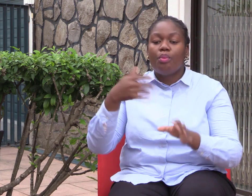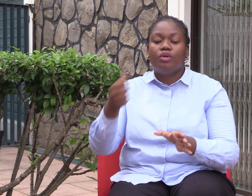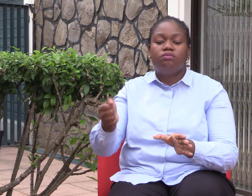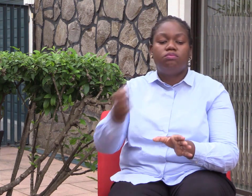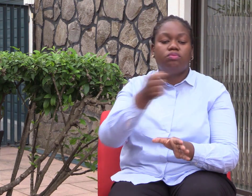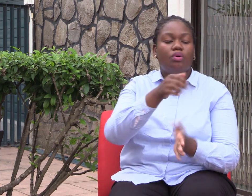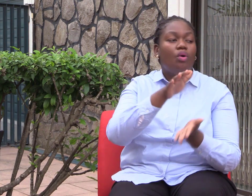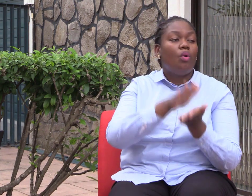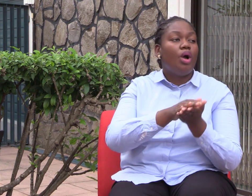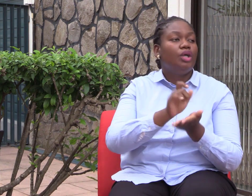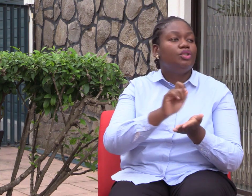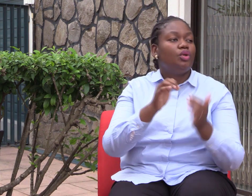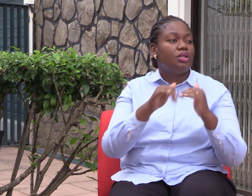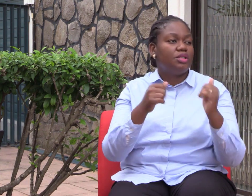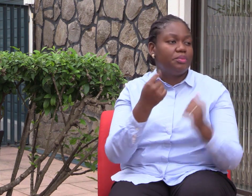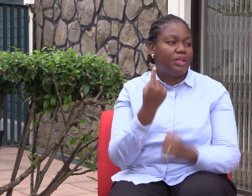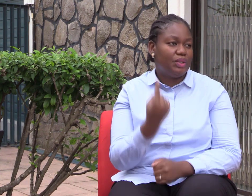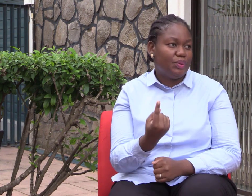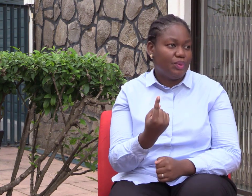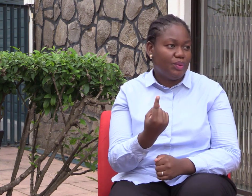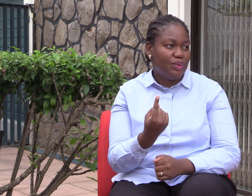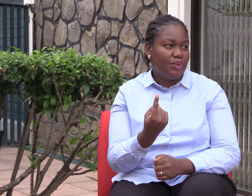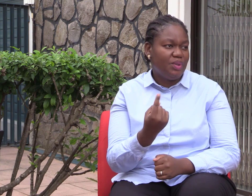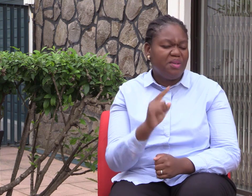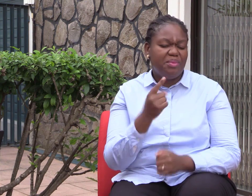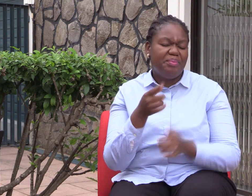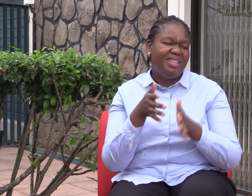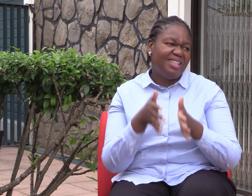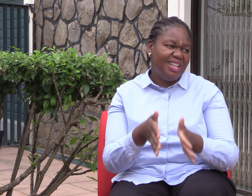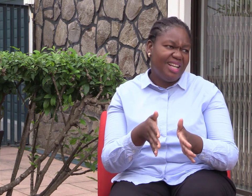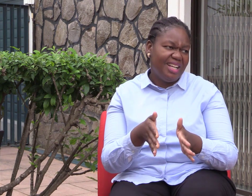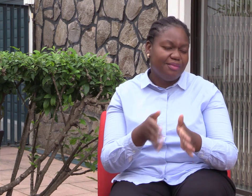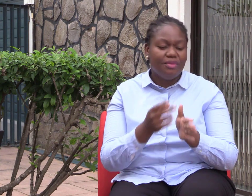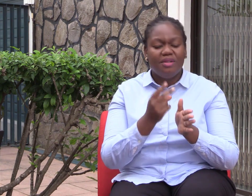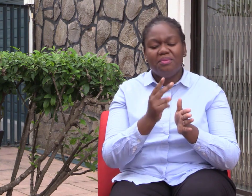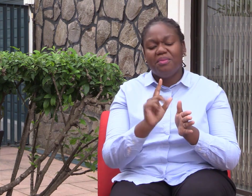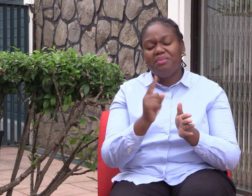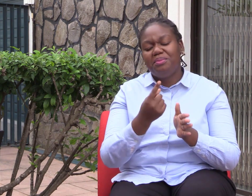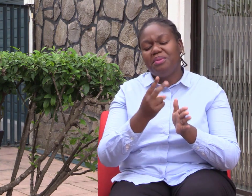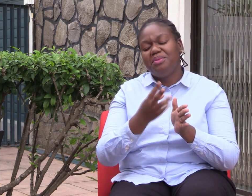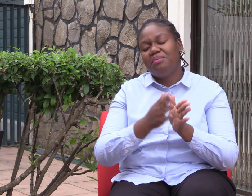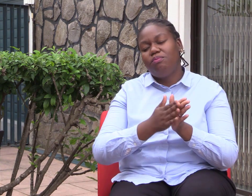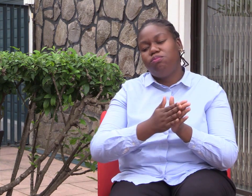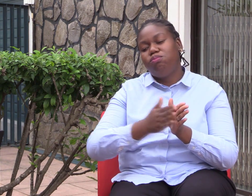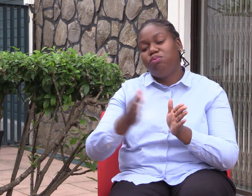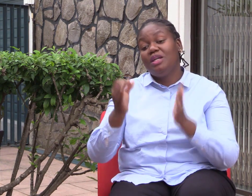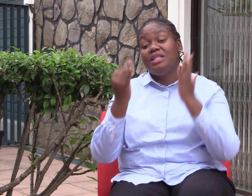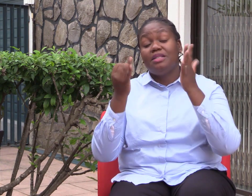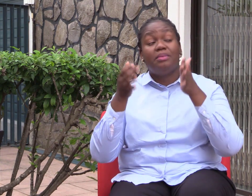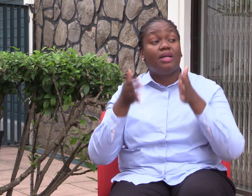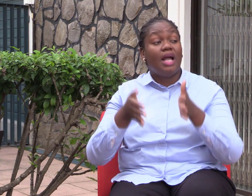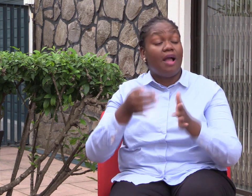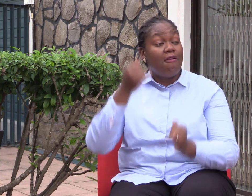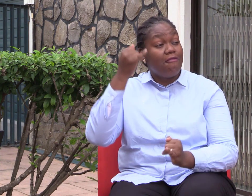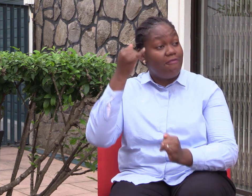pessoas surdas que ensinavam algo básico para pessoas surdas. E com os meus,